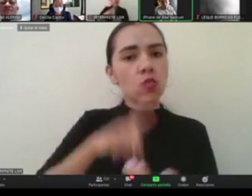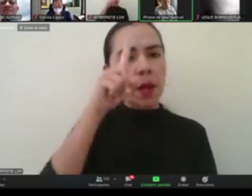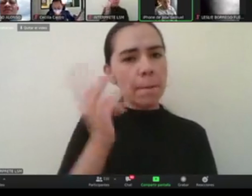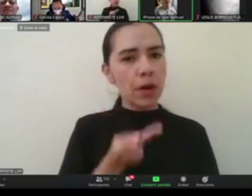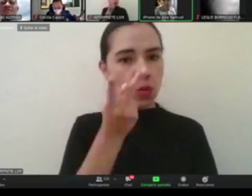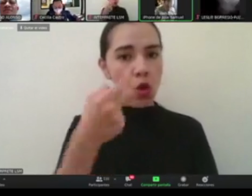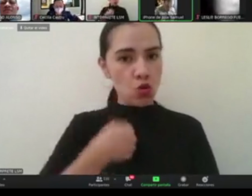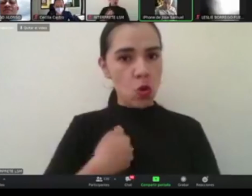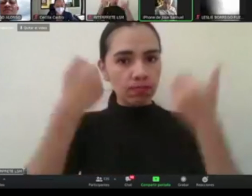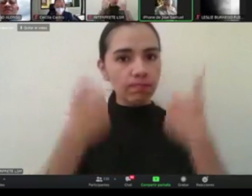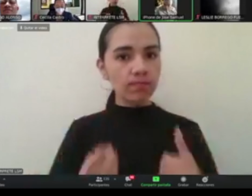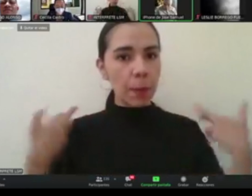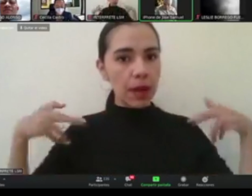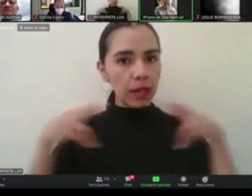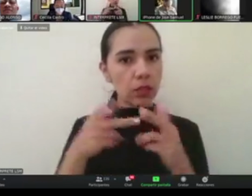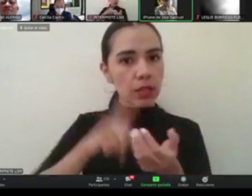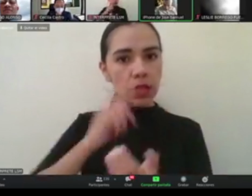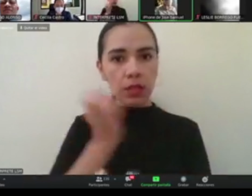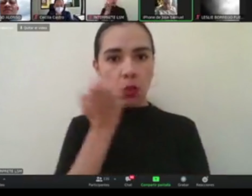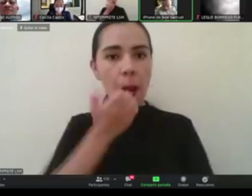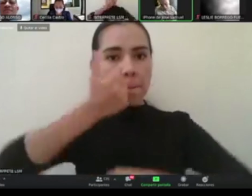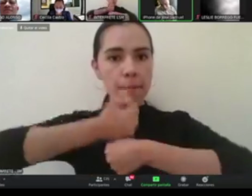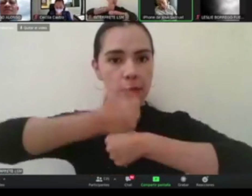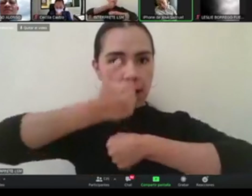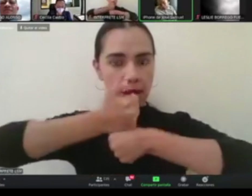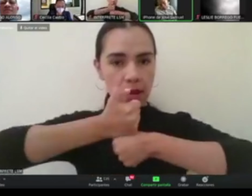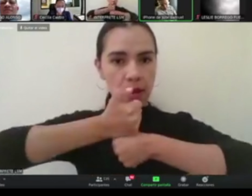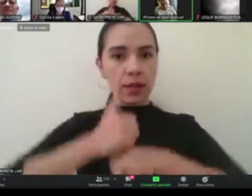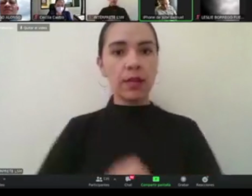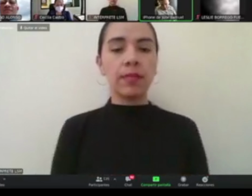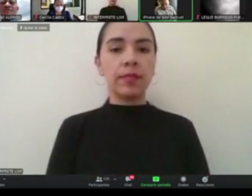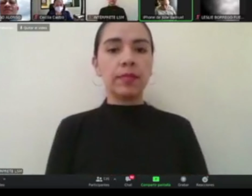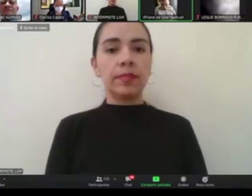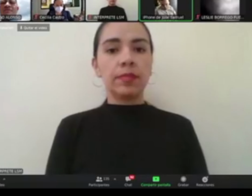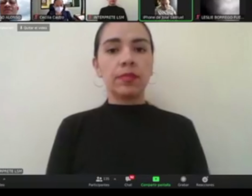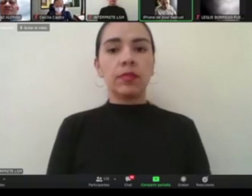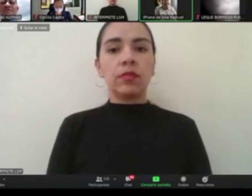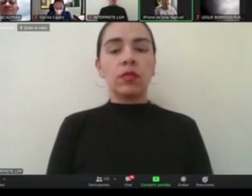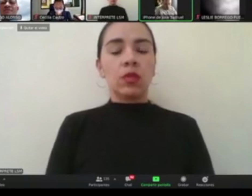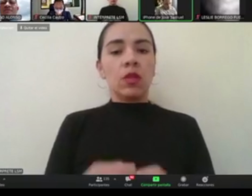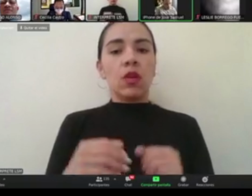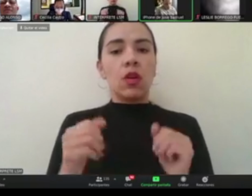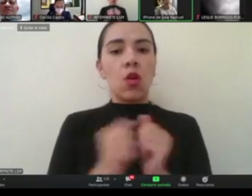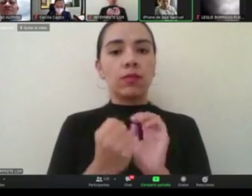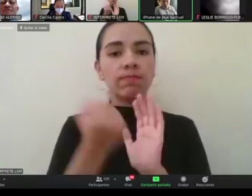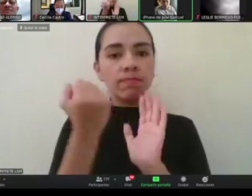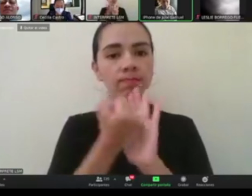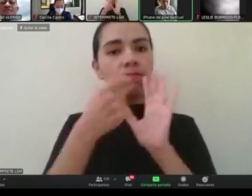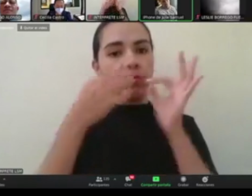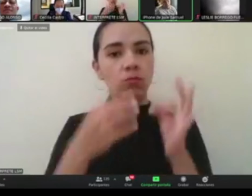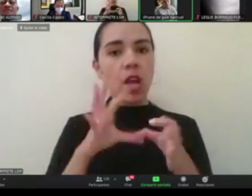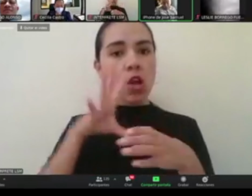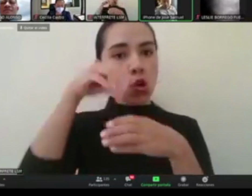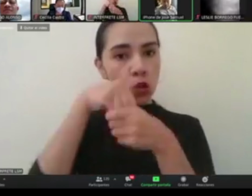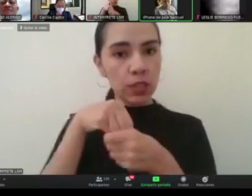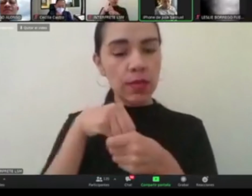Yo como profesor de escuela, de una escuela, de una primaria, con un sello inclusivo que